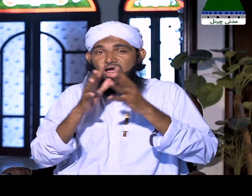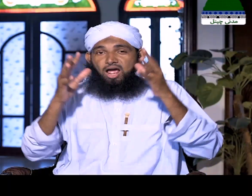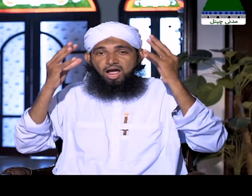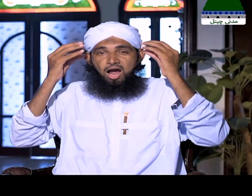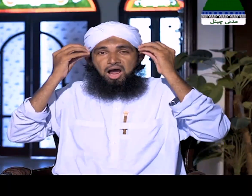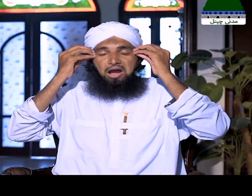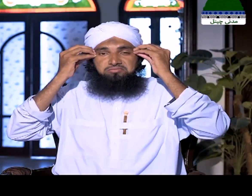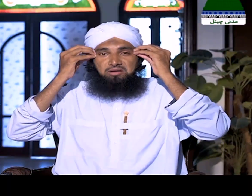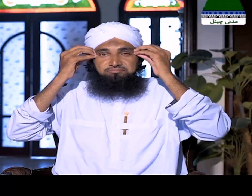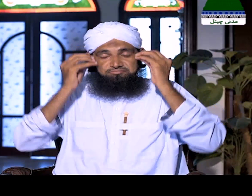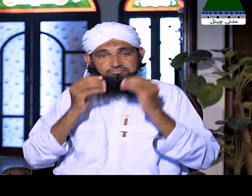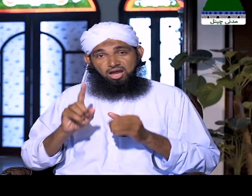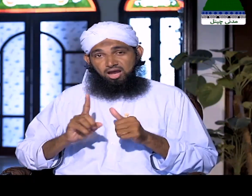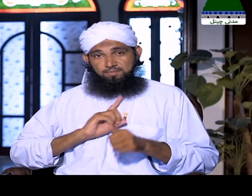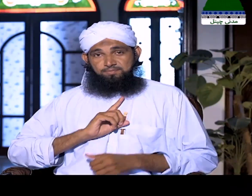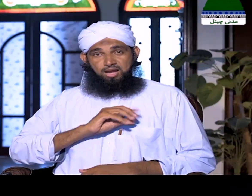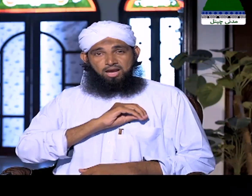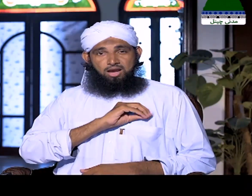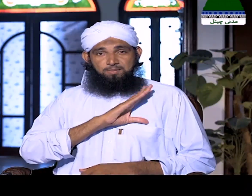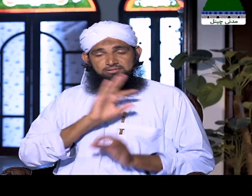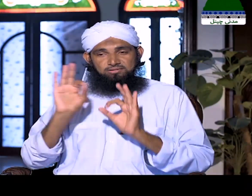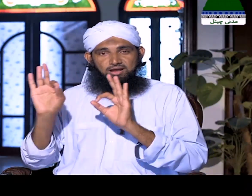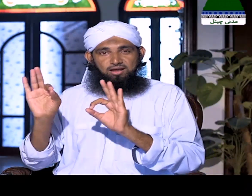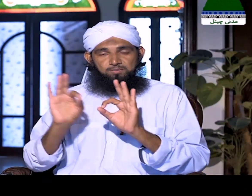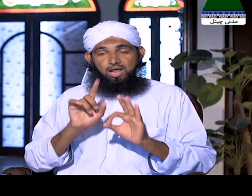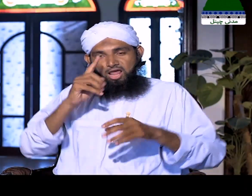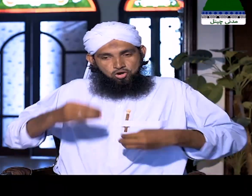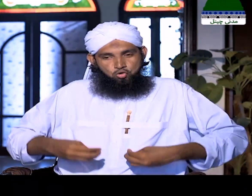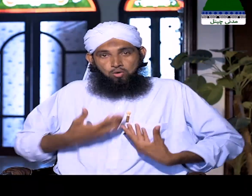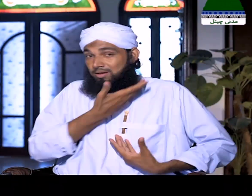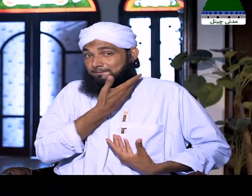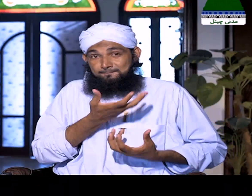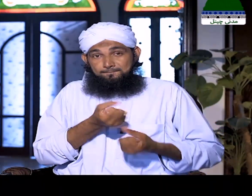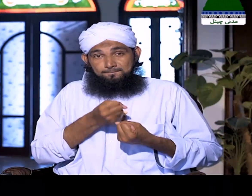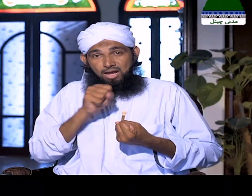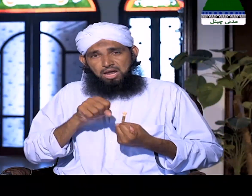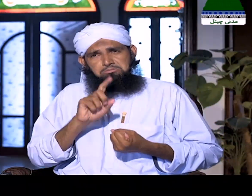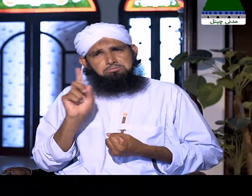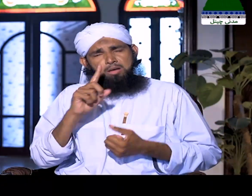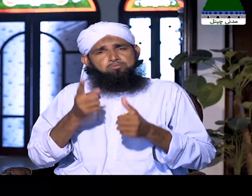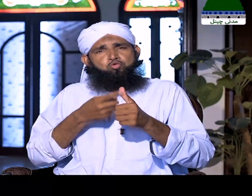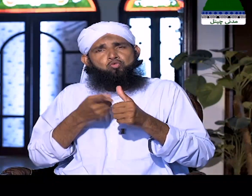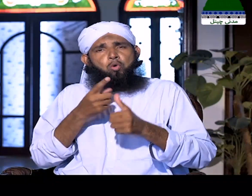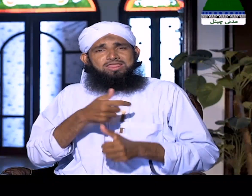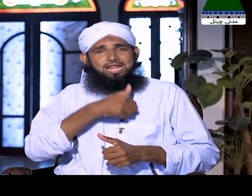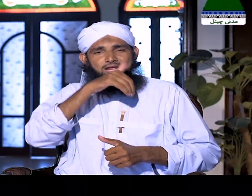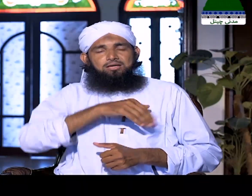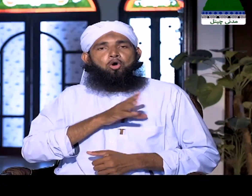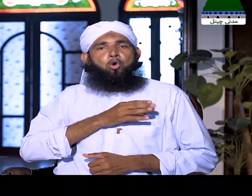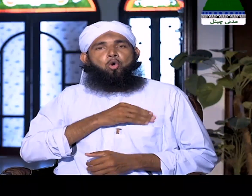کے ذریعے اللہ پاک کی رضا چاہتا ہے تو ہر چیز اس سے ڈرتی ہے، اور جو علم کے ذریعے دنیا کی دولت چاہتا